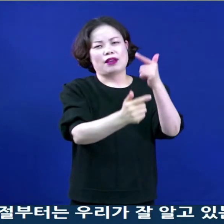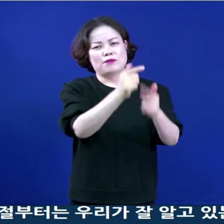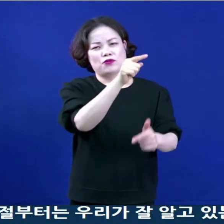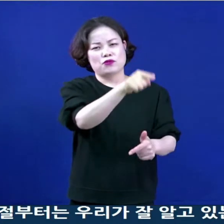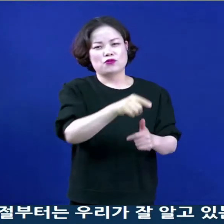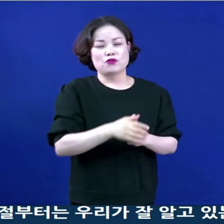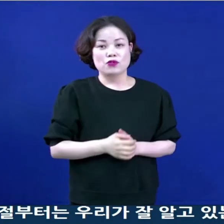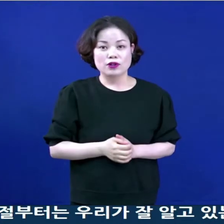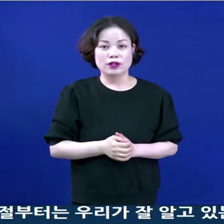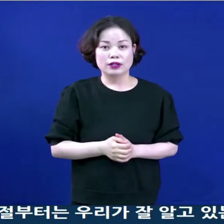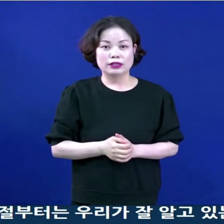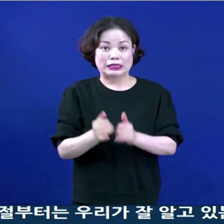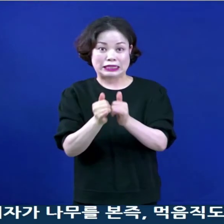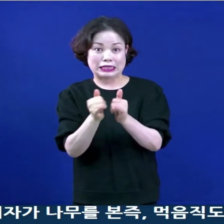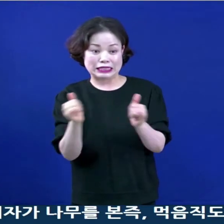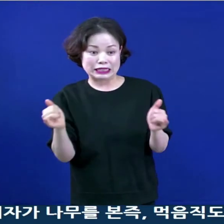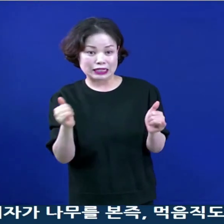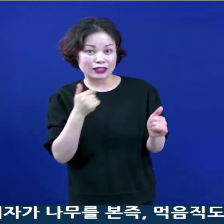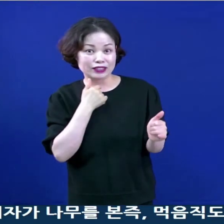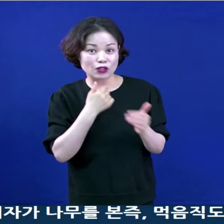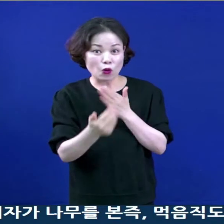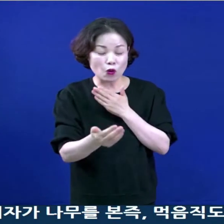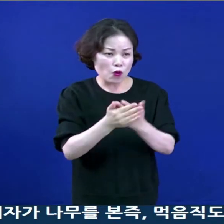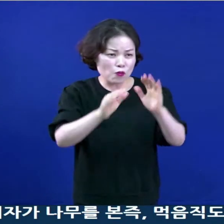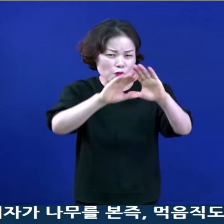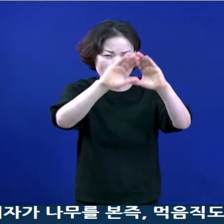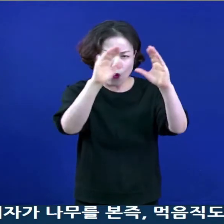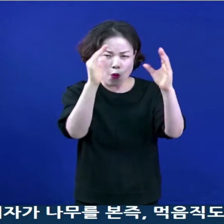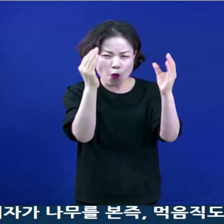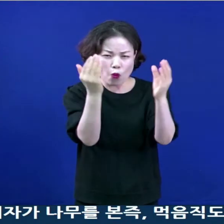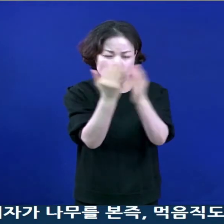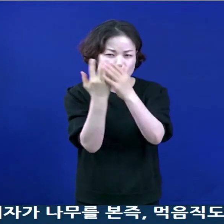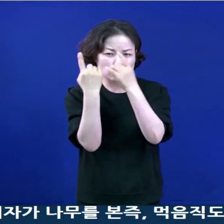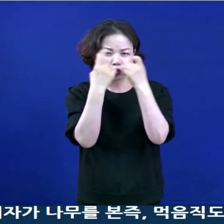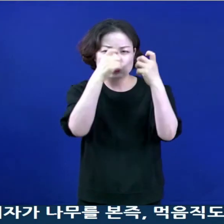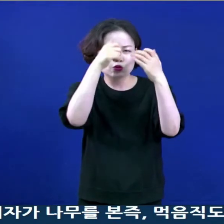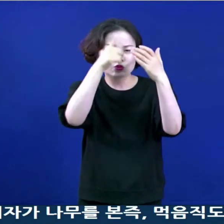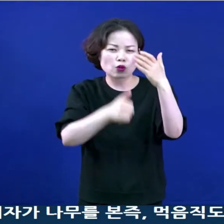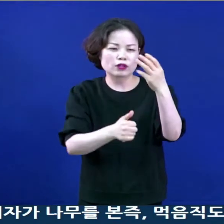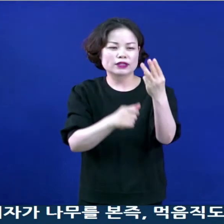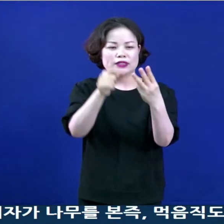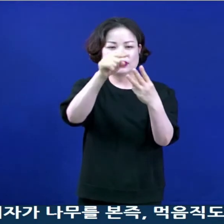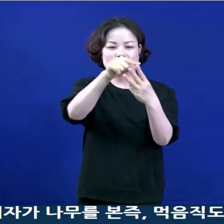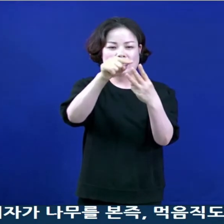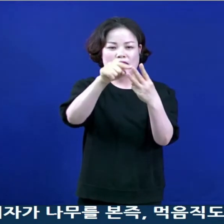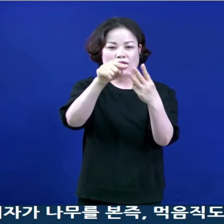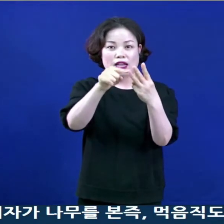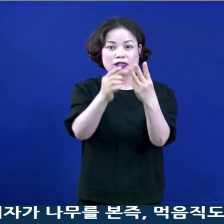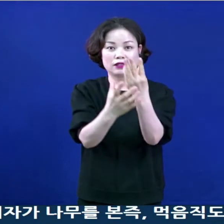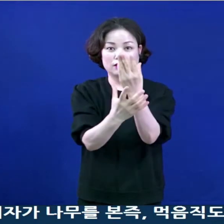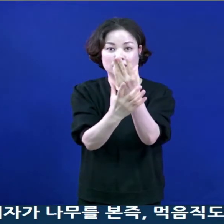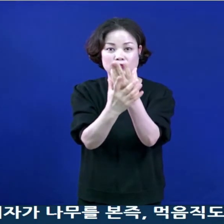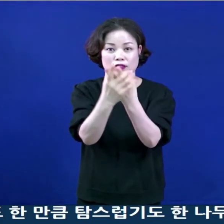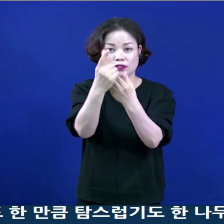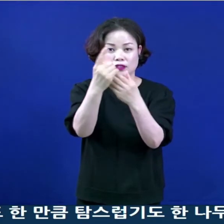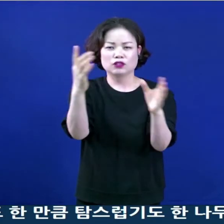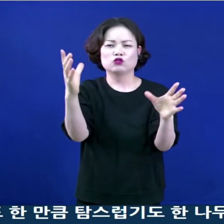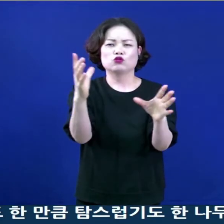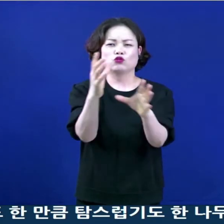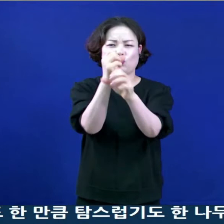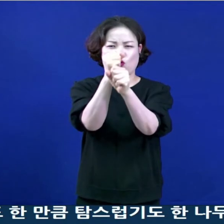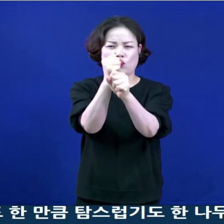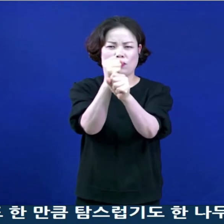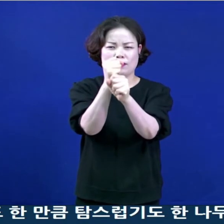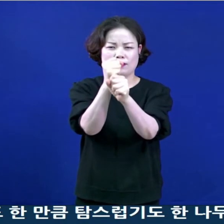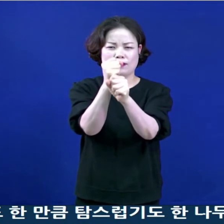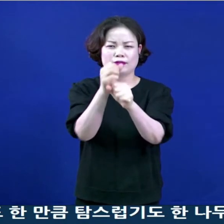나무인지라. 인간이 경험하고 있는 모든 유혹을 이 세 가지로 요약하고 있다. 그렇게 보면